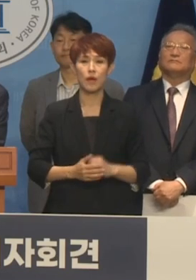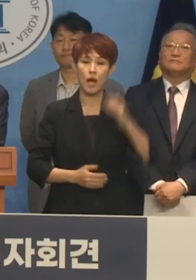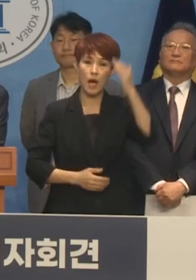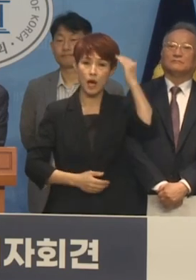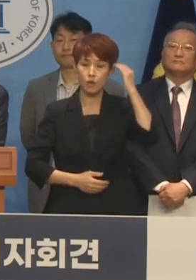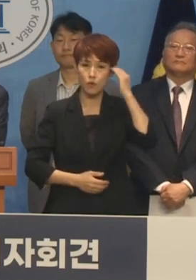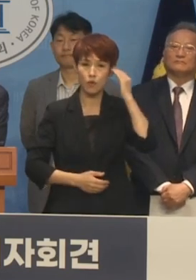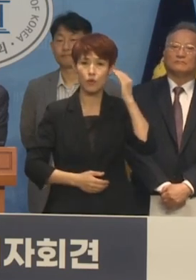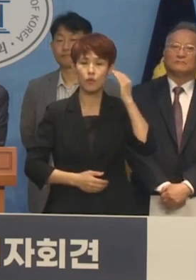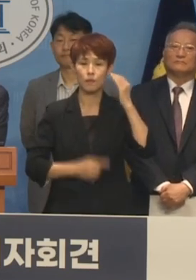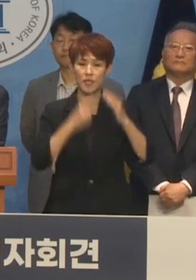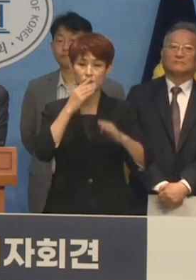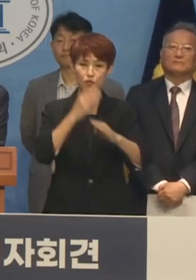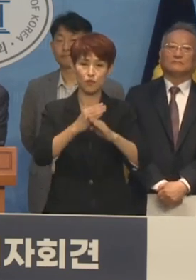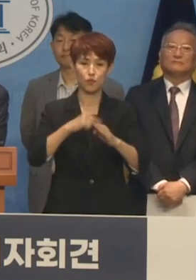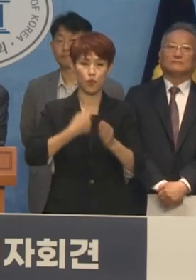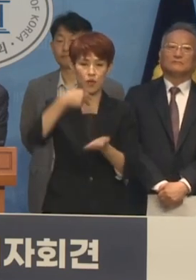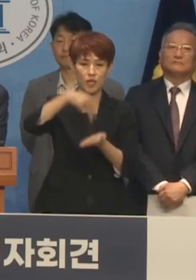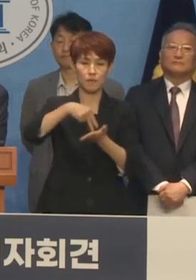대한민주 독립정부를